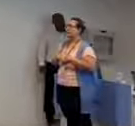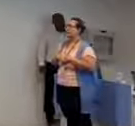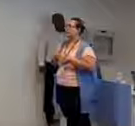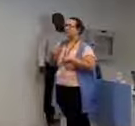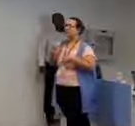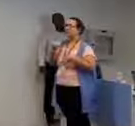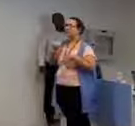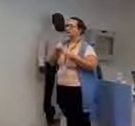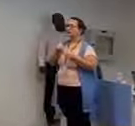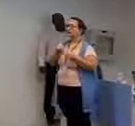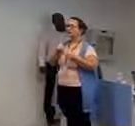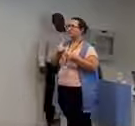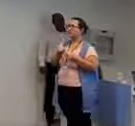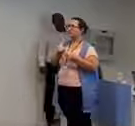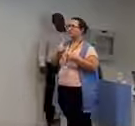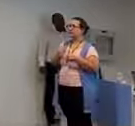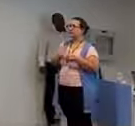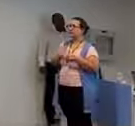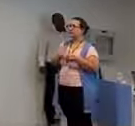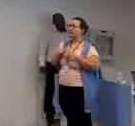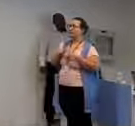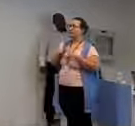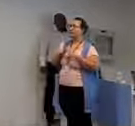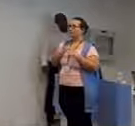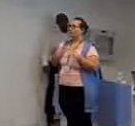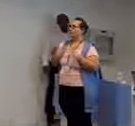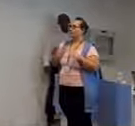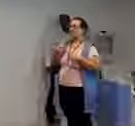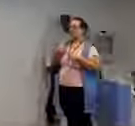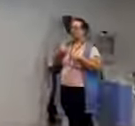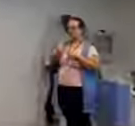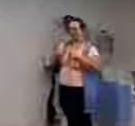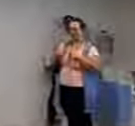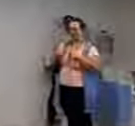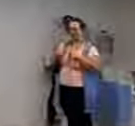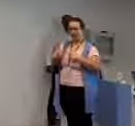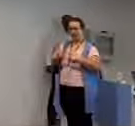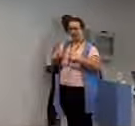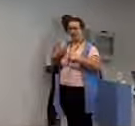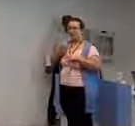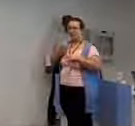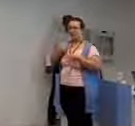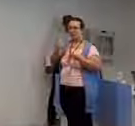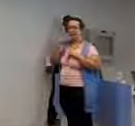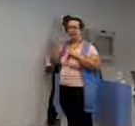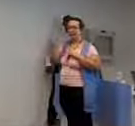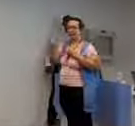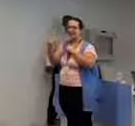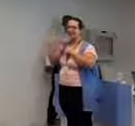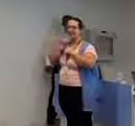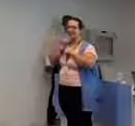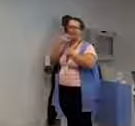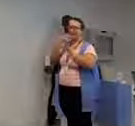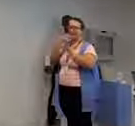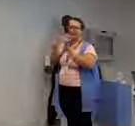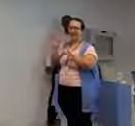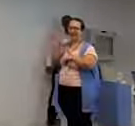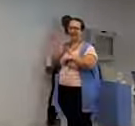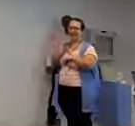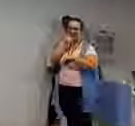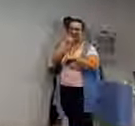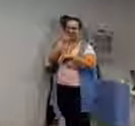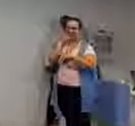acabar me dando uma realidade maior do que acontece de fato com a linha de corte do